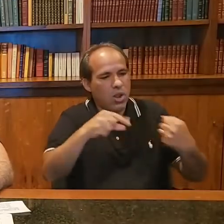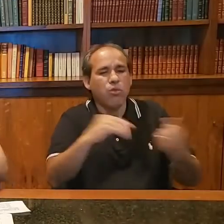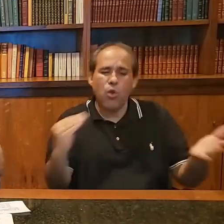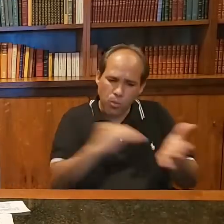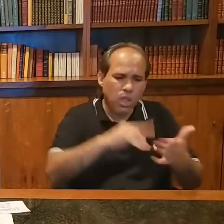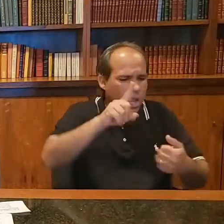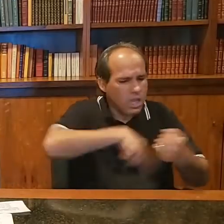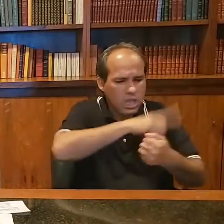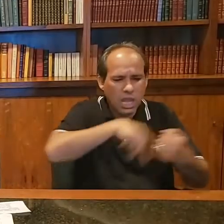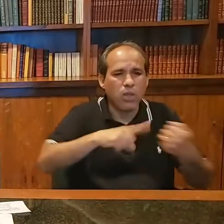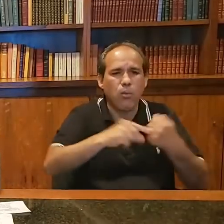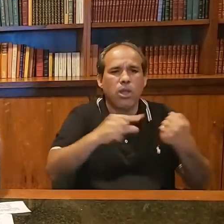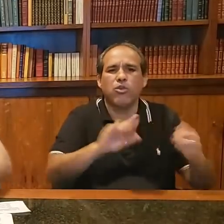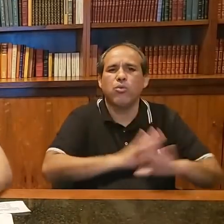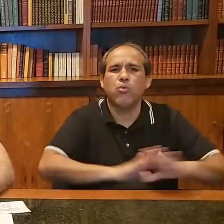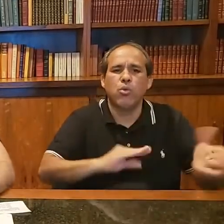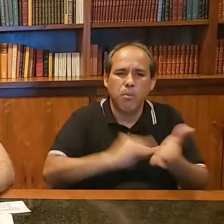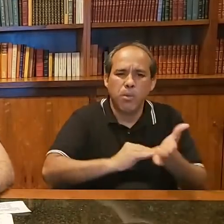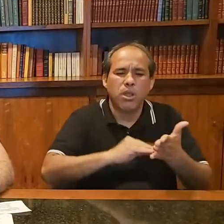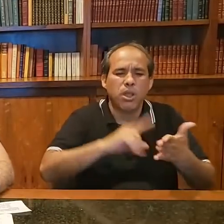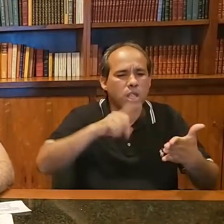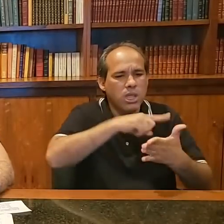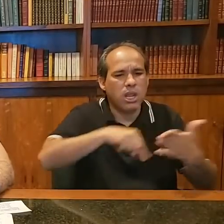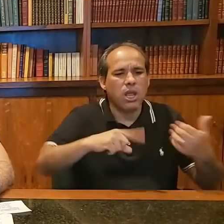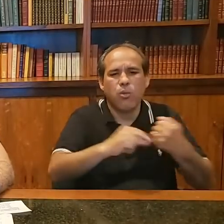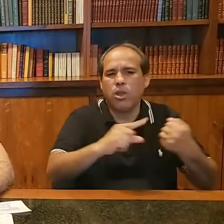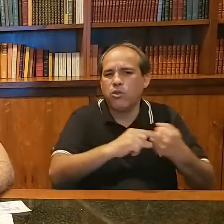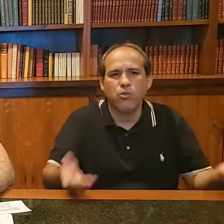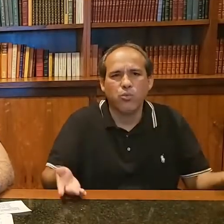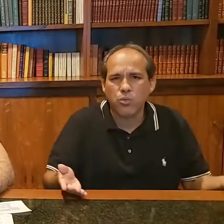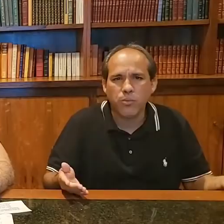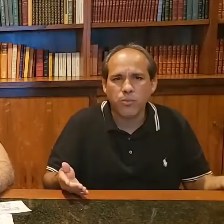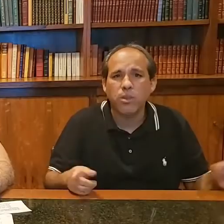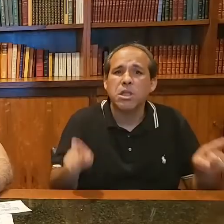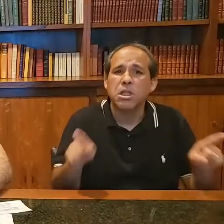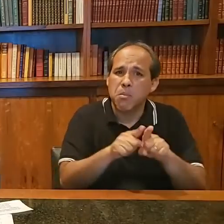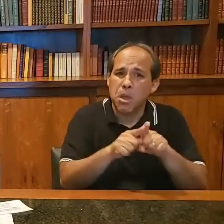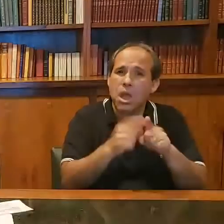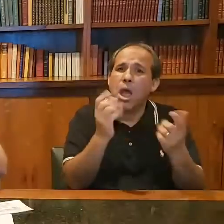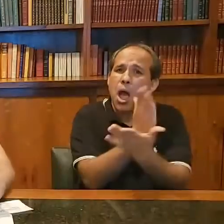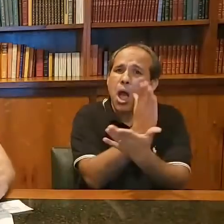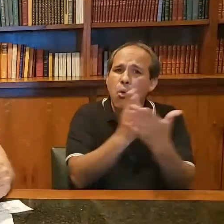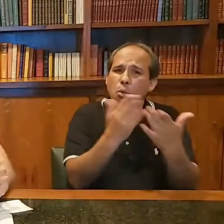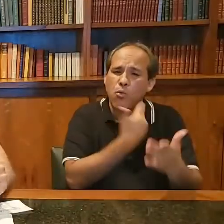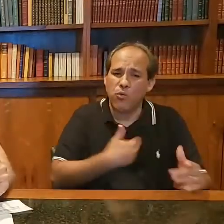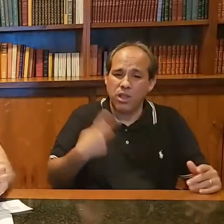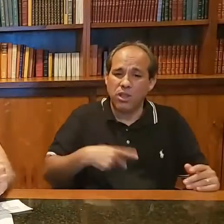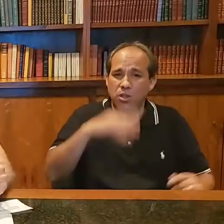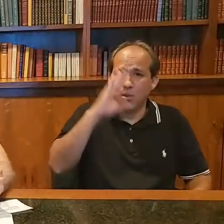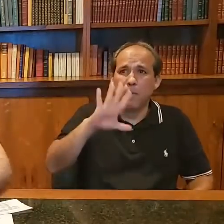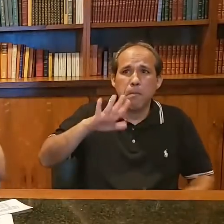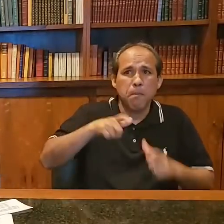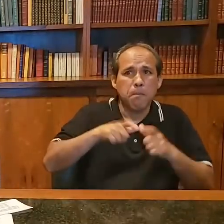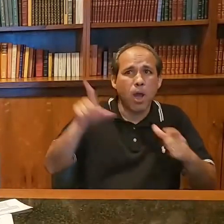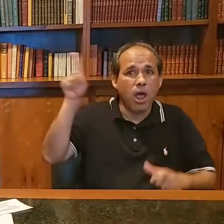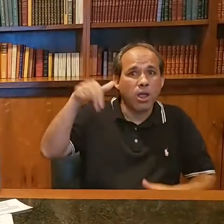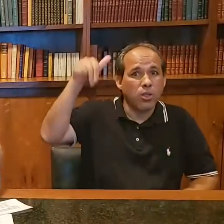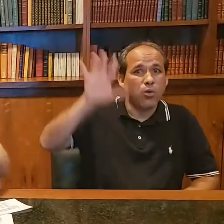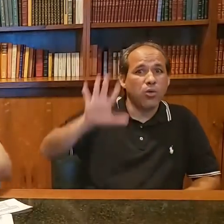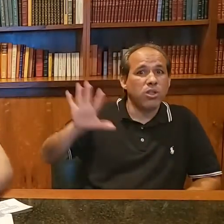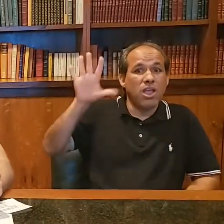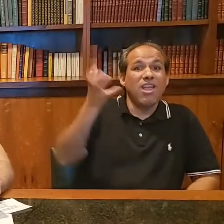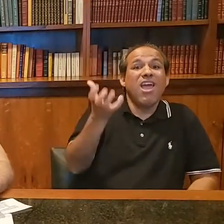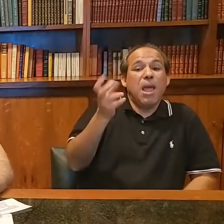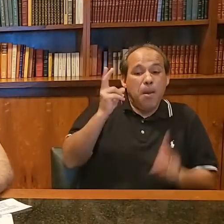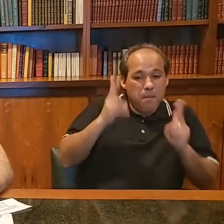Tá? Inclusive, ali, alguns governadores, né, do Brasil, mais do Nordeste, em parte, queriam, por ocasião